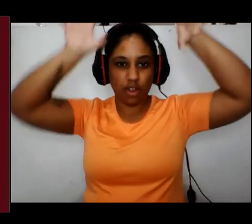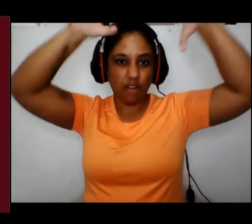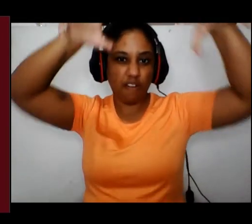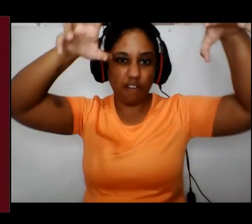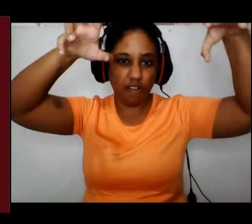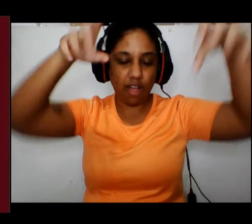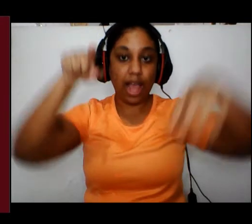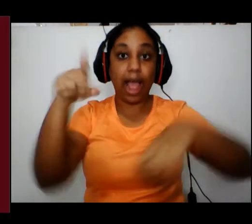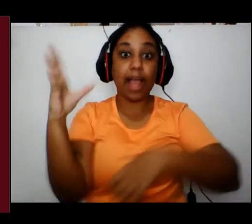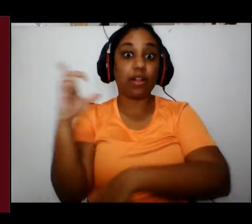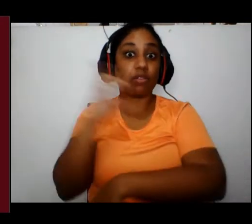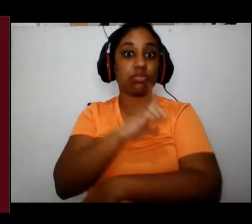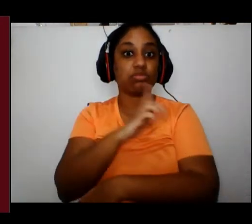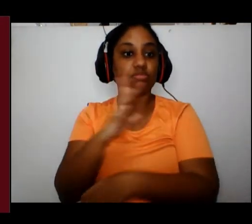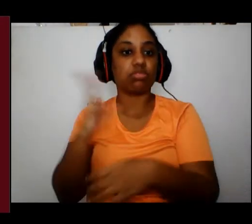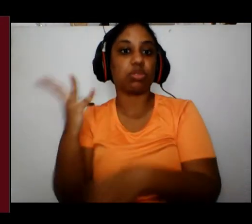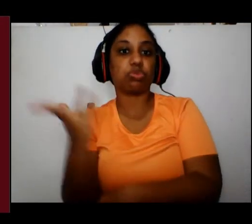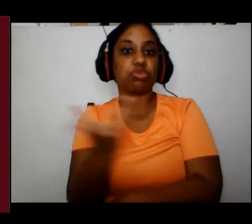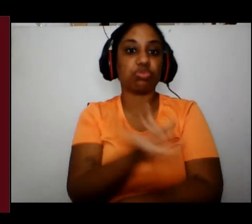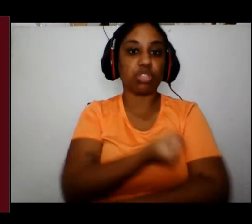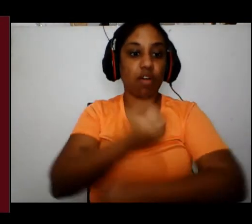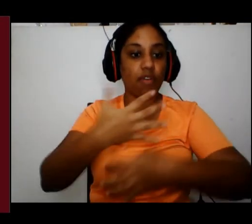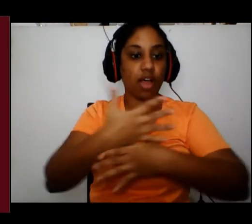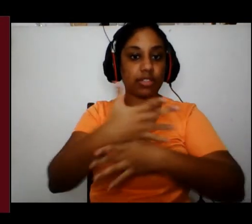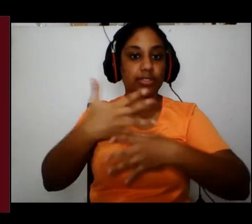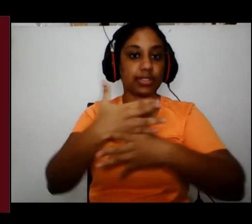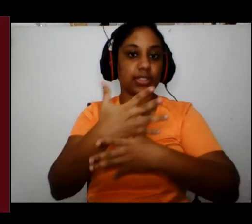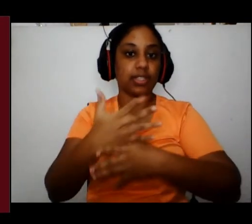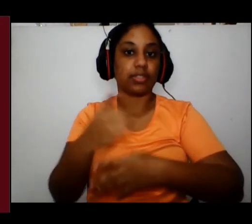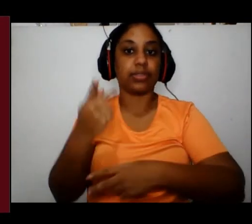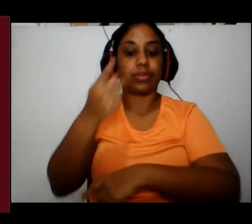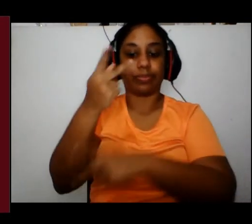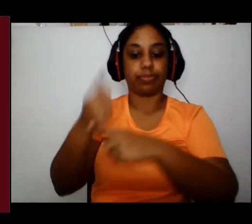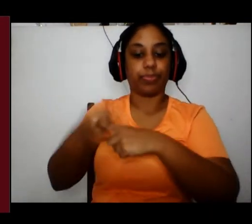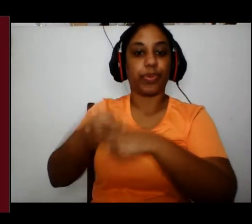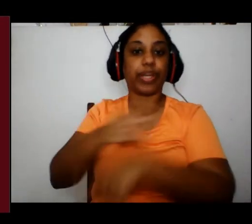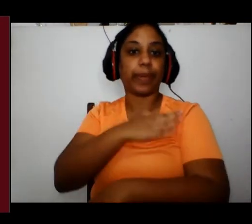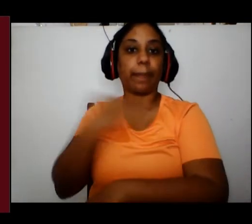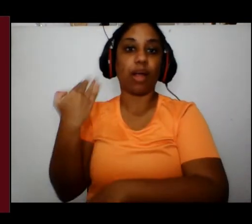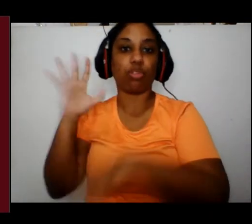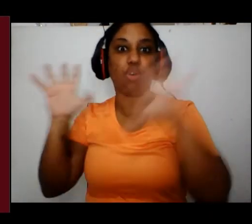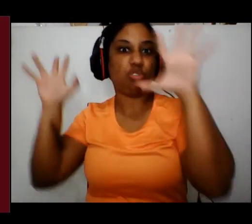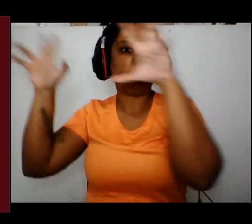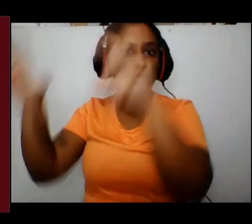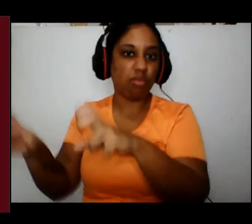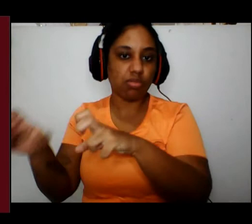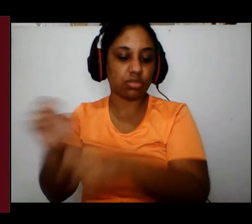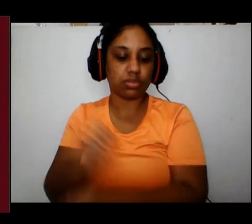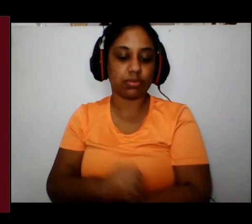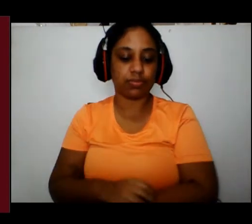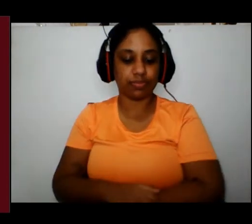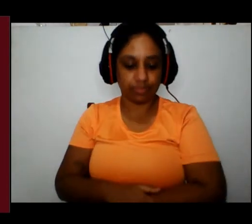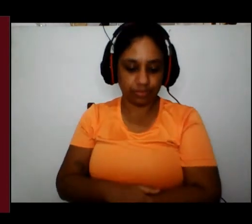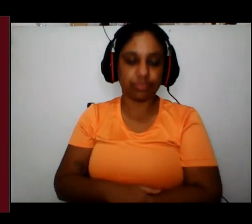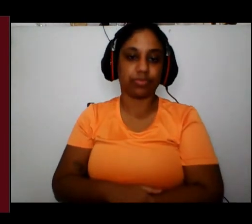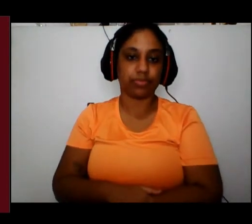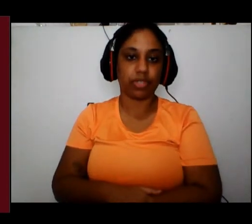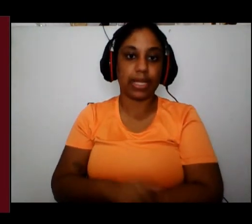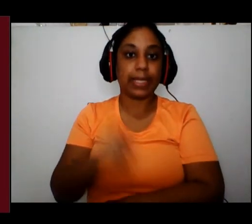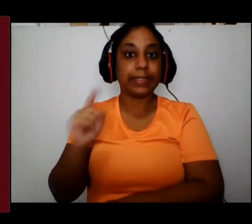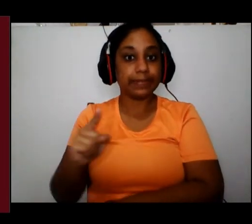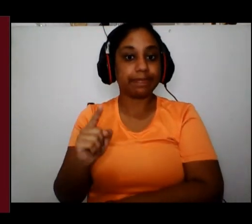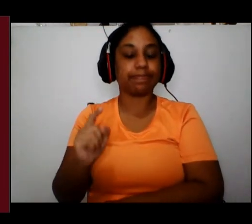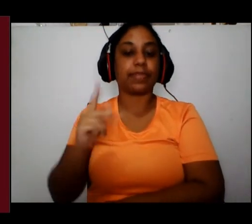E Perseu conseguiu salvar uma cidade dessa maldição da Medusa. Então, a história de Perseu